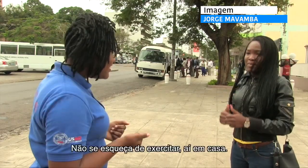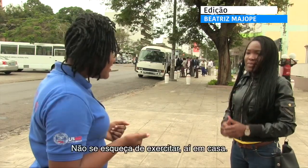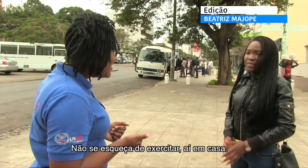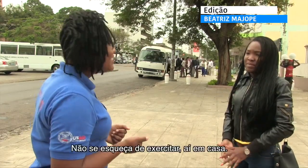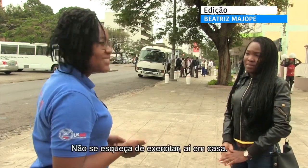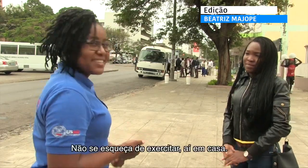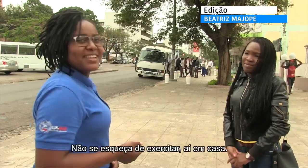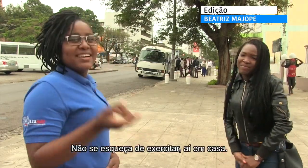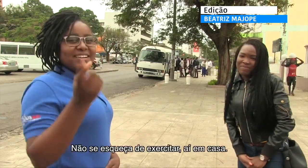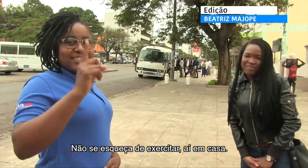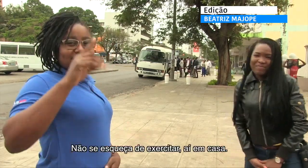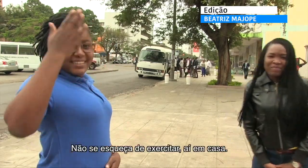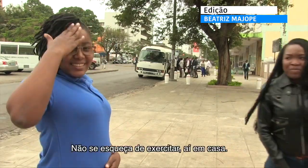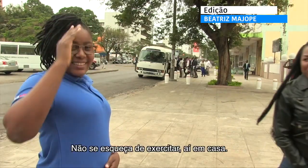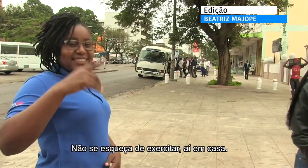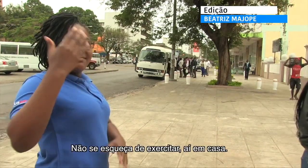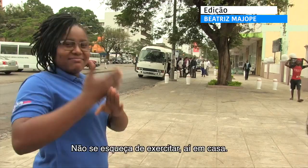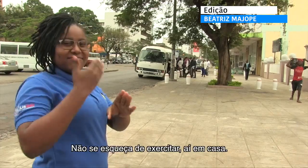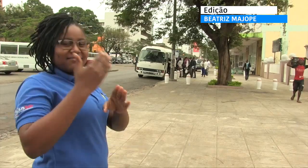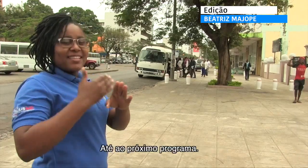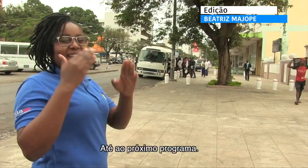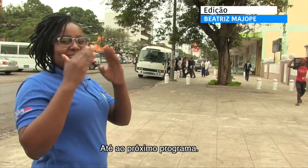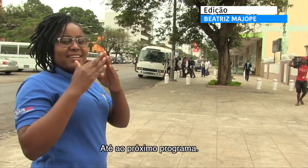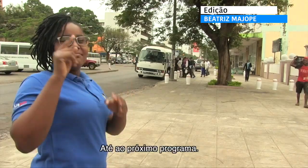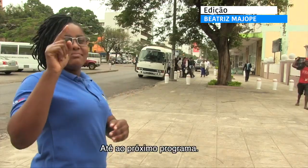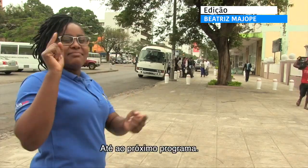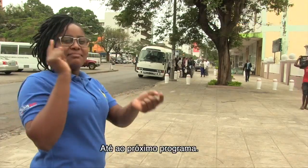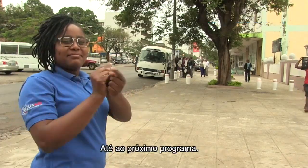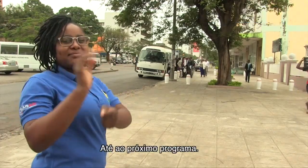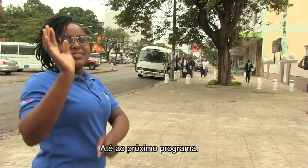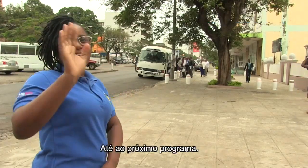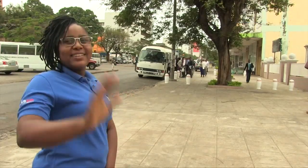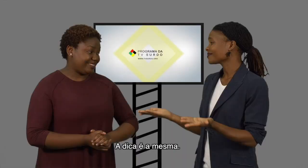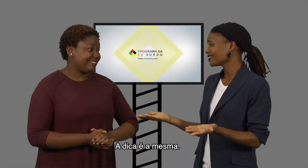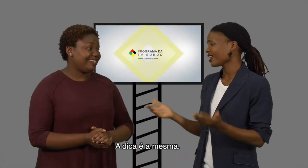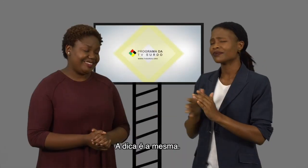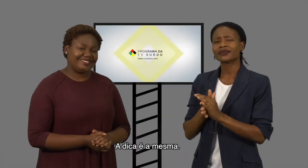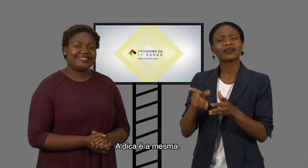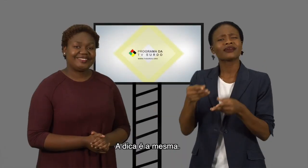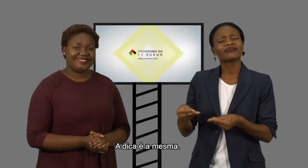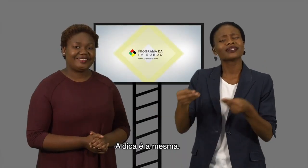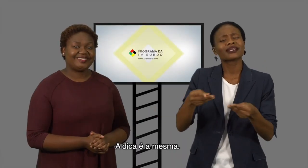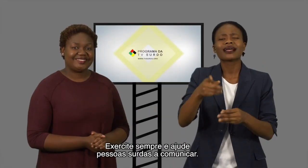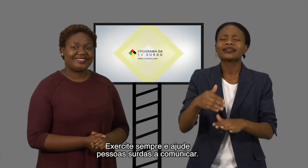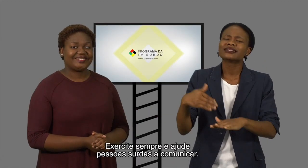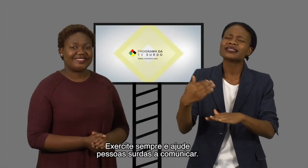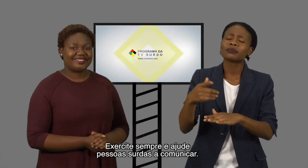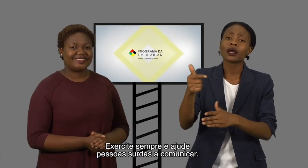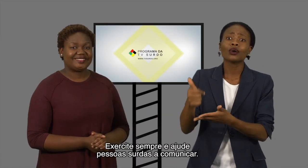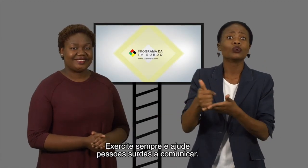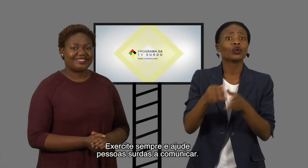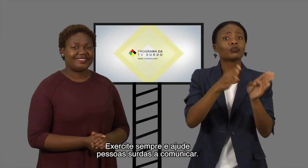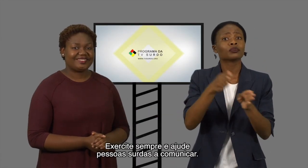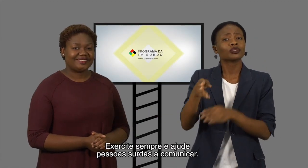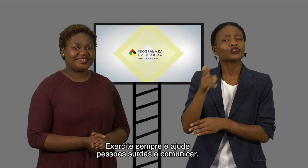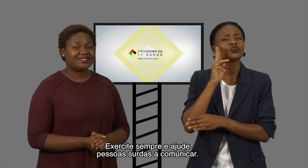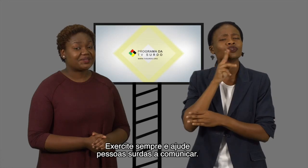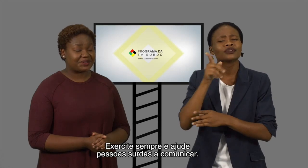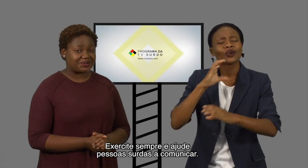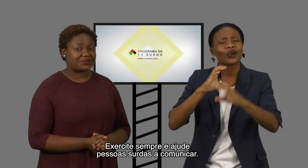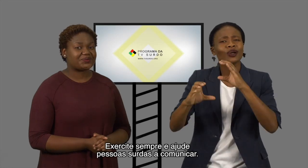Não se esqueça de exercitar aí em casa até o próximo programa. A dica é a Exercite sempre